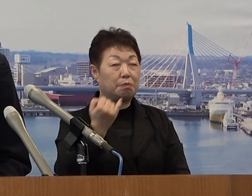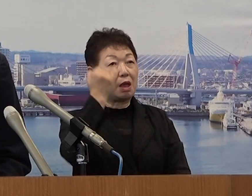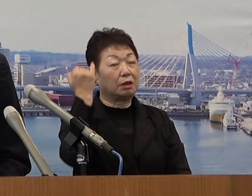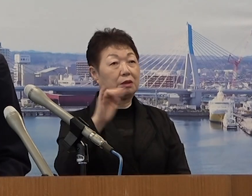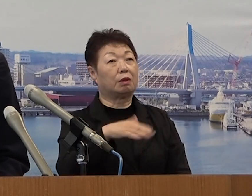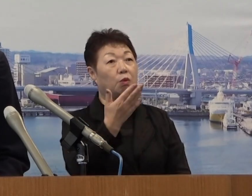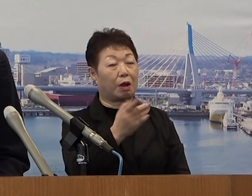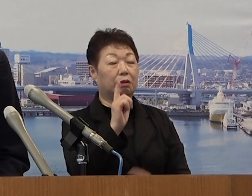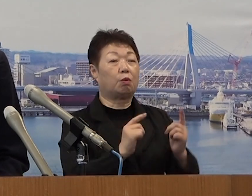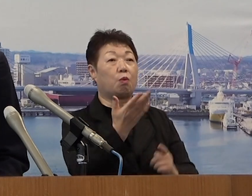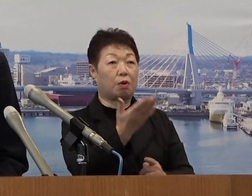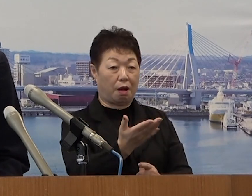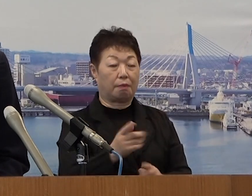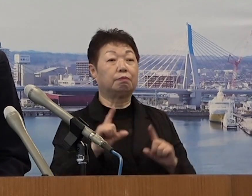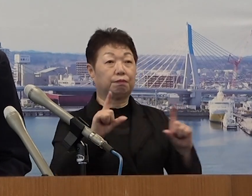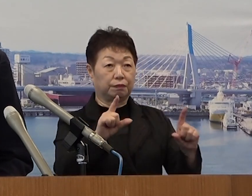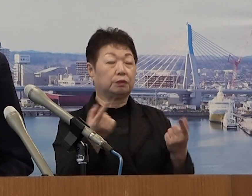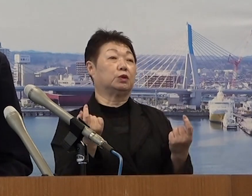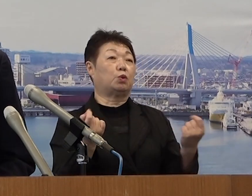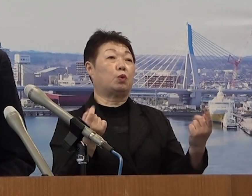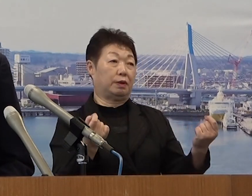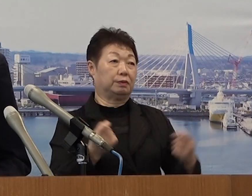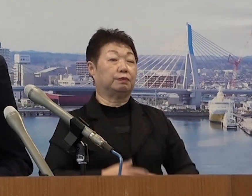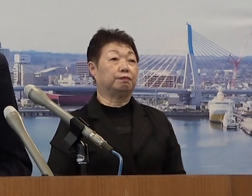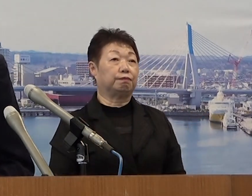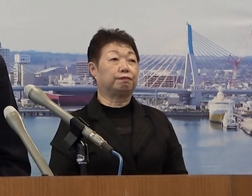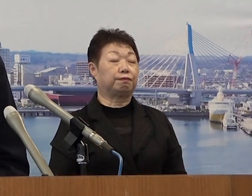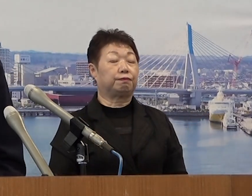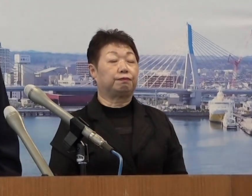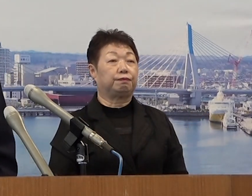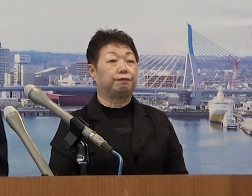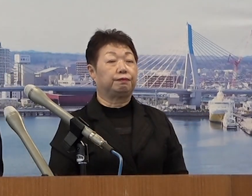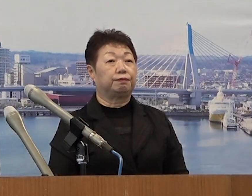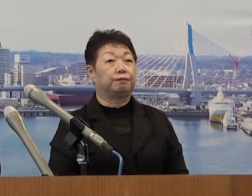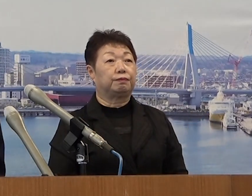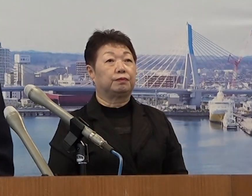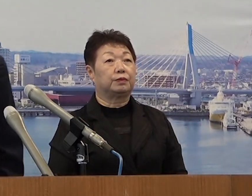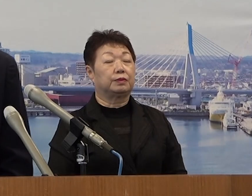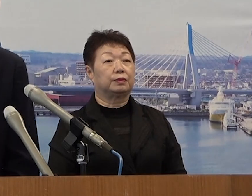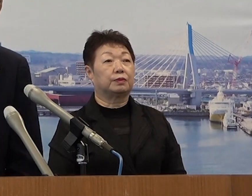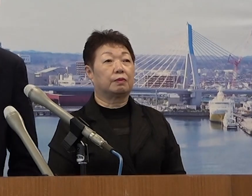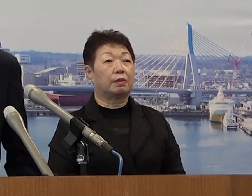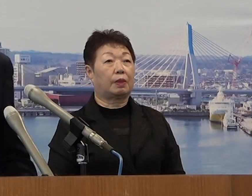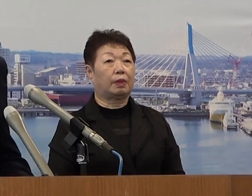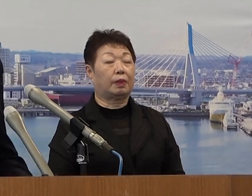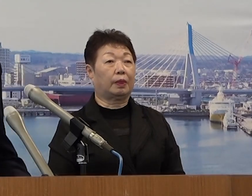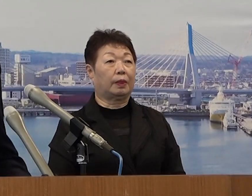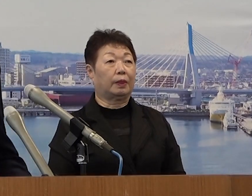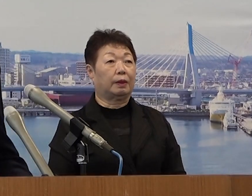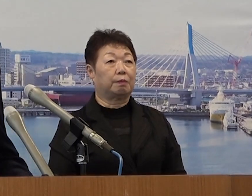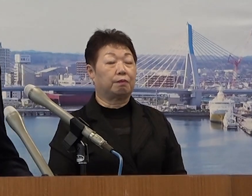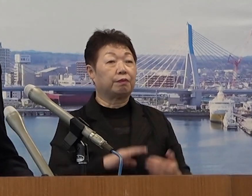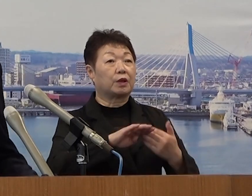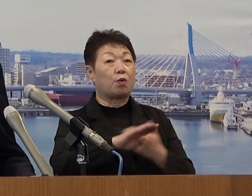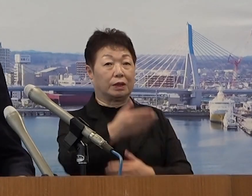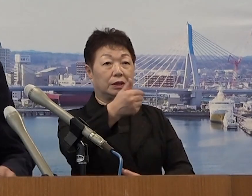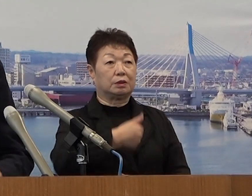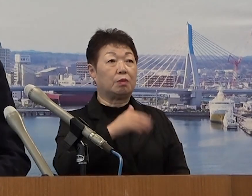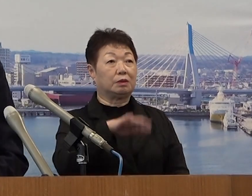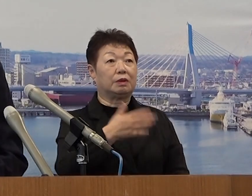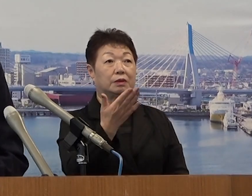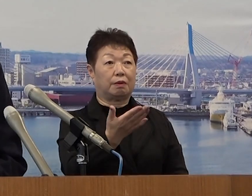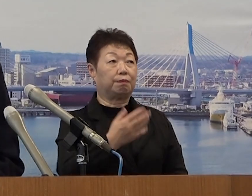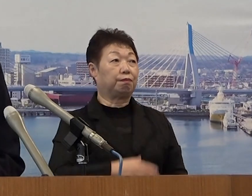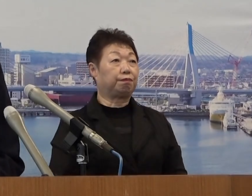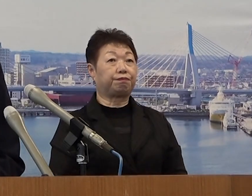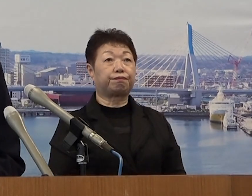っしゃるんですかね。 はい、そういうイメージでございます。 はい、よろしいでしょうか。他に質問はございませんでし